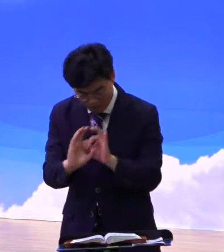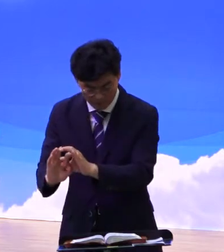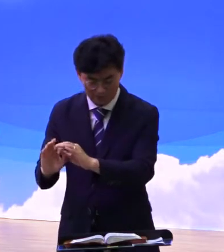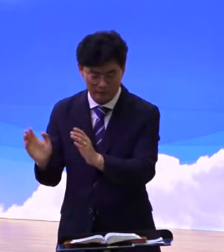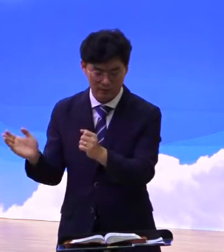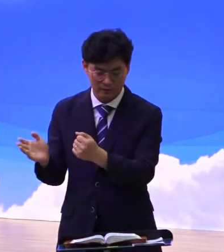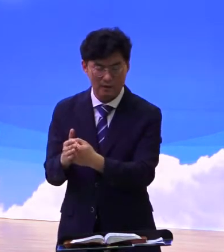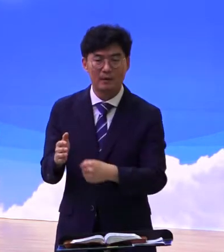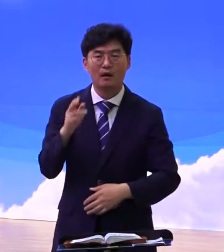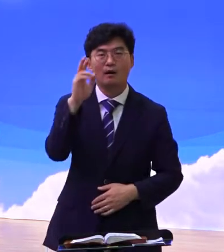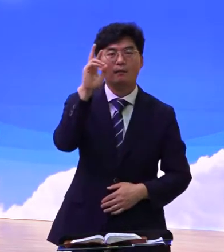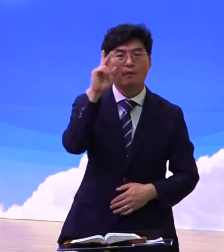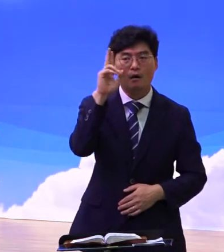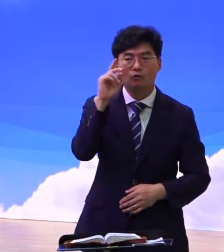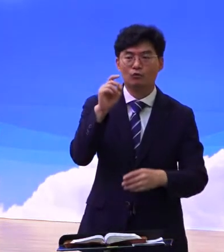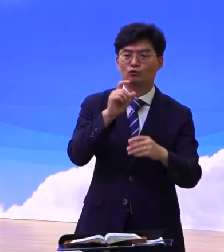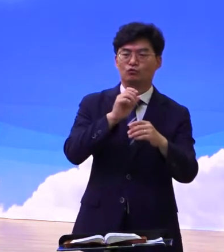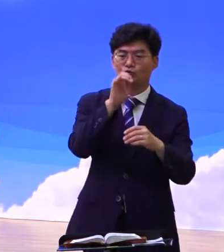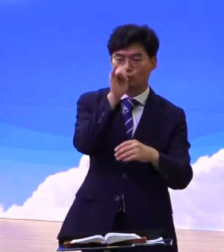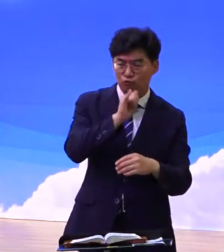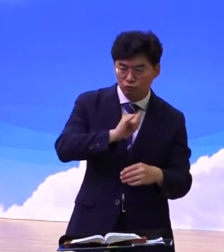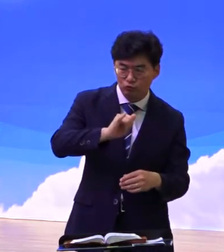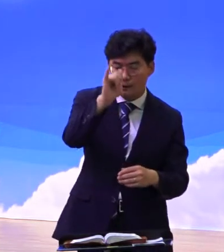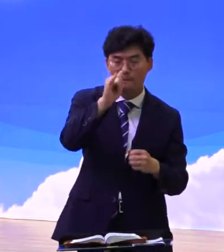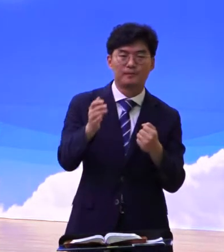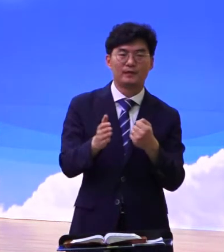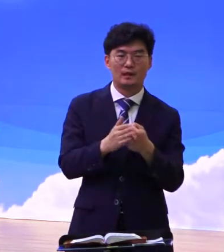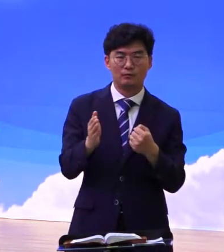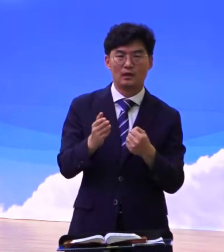편지를 쓴 이유가 없었을 겁니다.